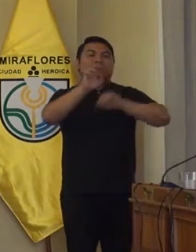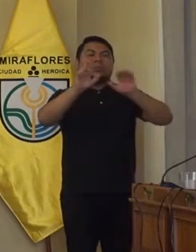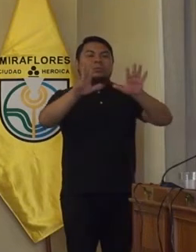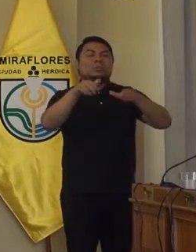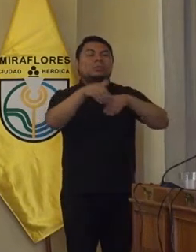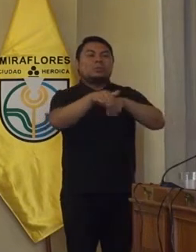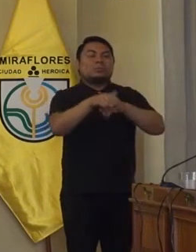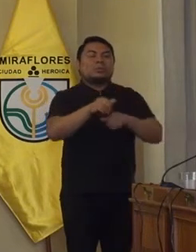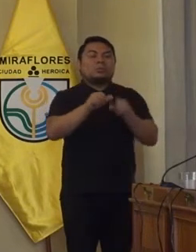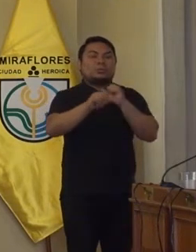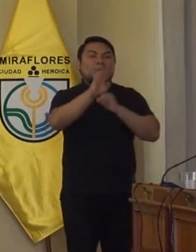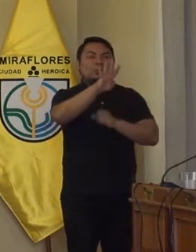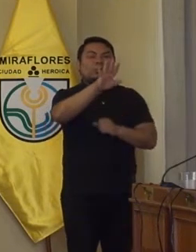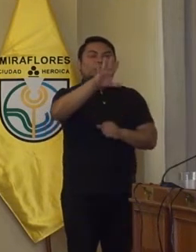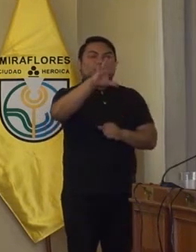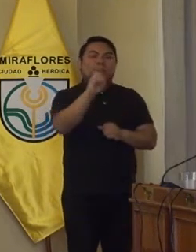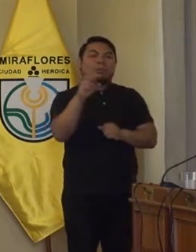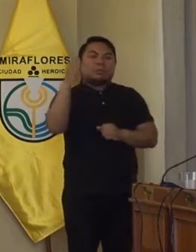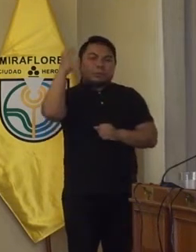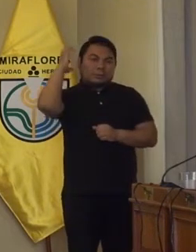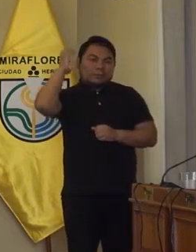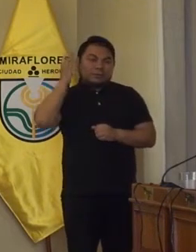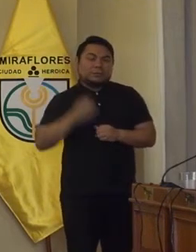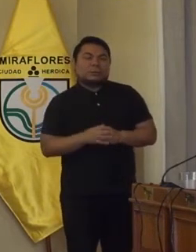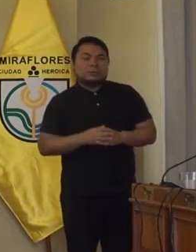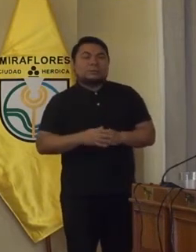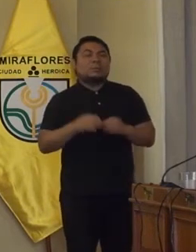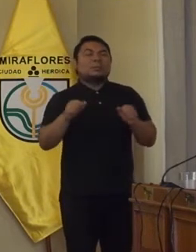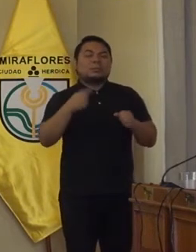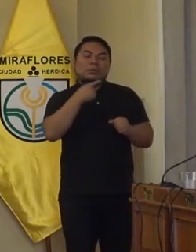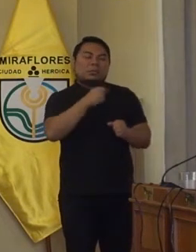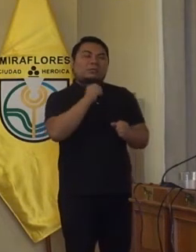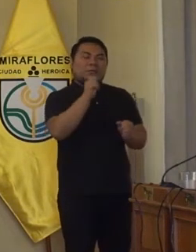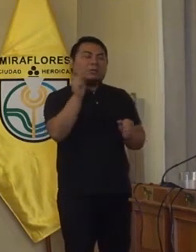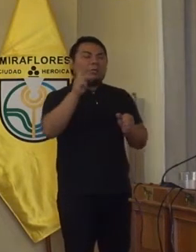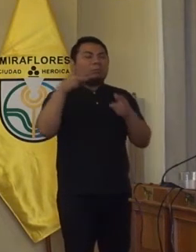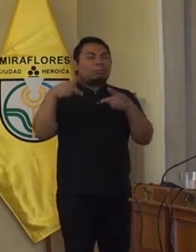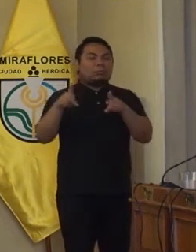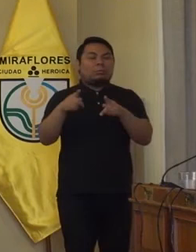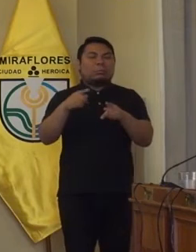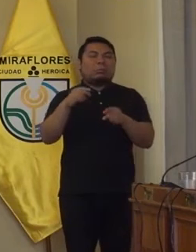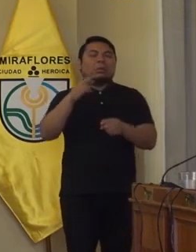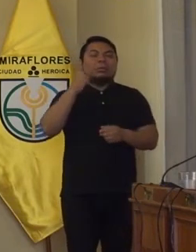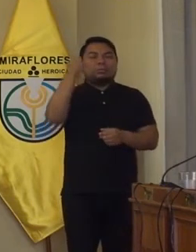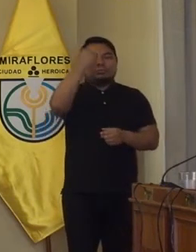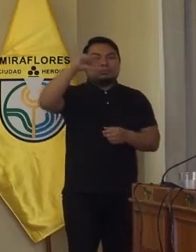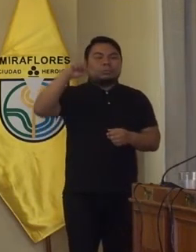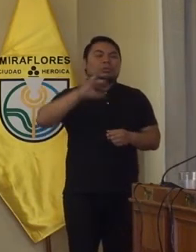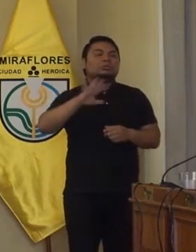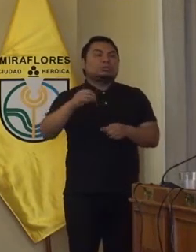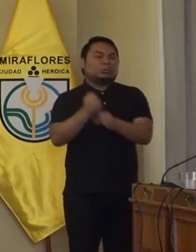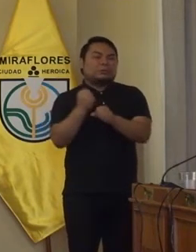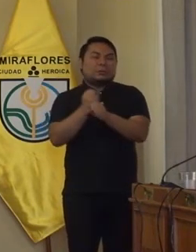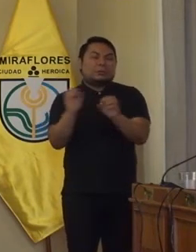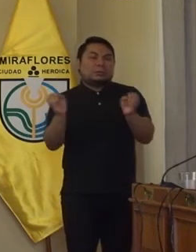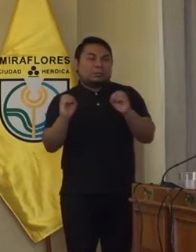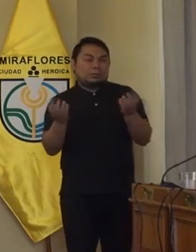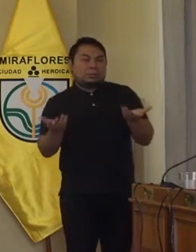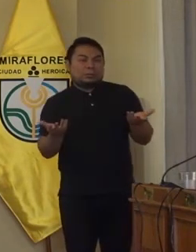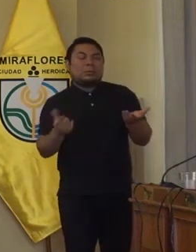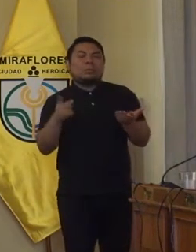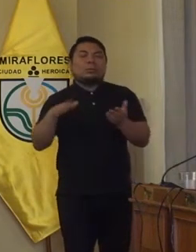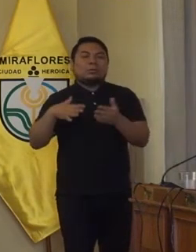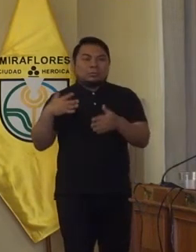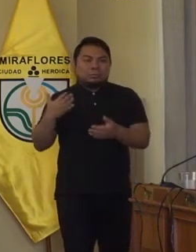julio número 450 Miraflores. Por incumplir el giro otorgado para el desarrollo de su actividad económica y